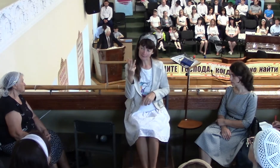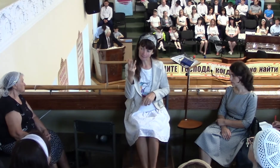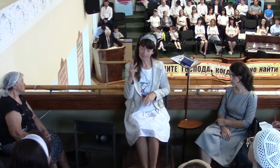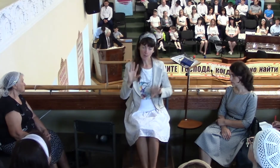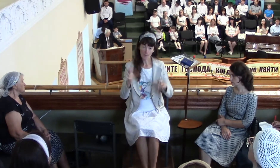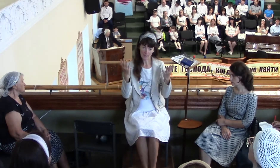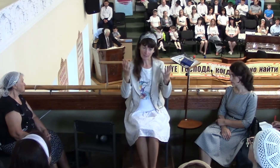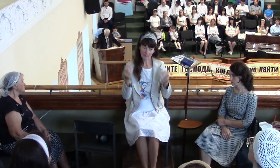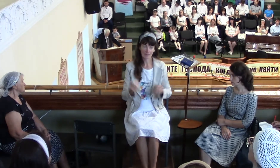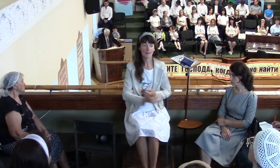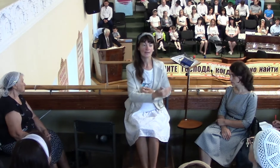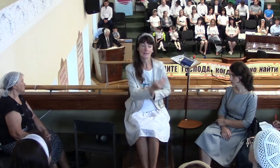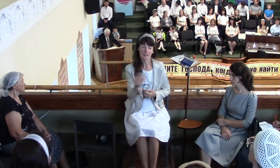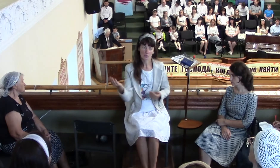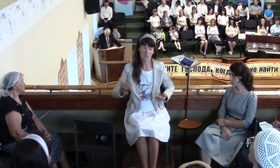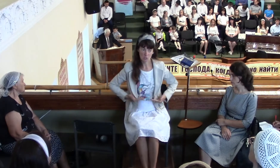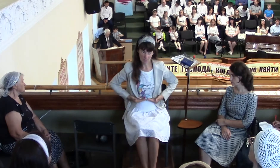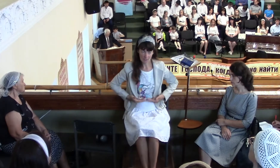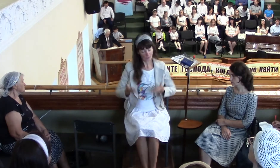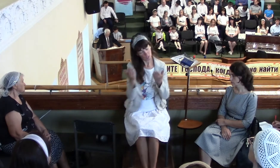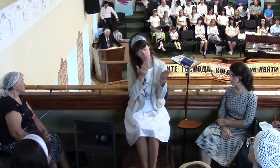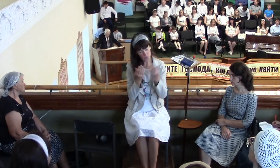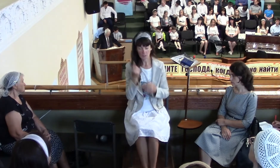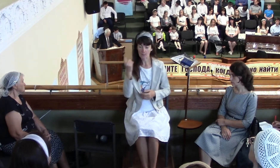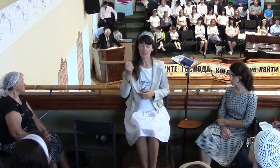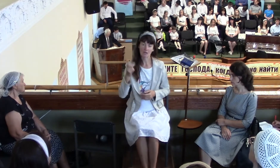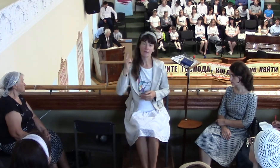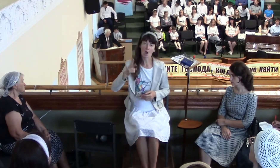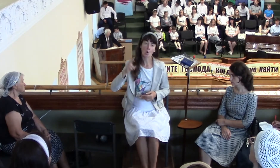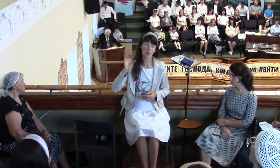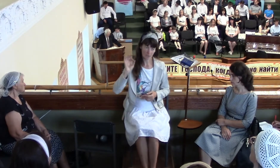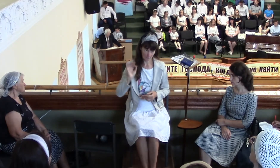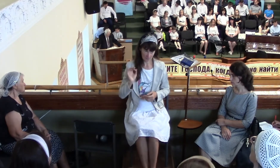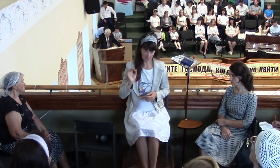Но давайте сначала прочитаем 1 Коринфянам 11 глава.